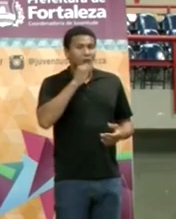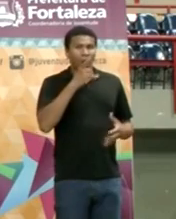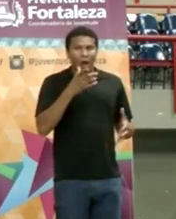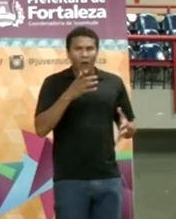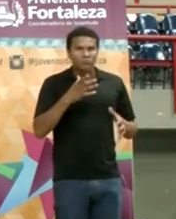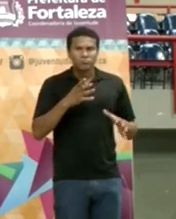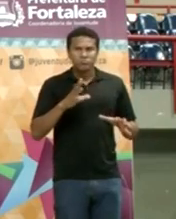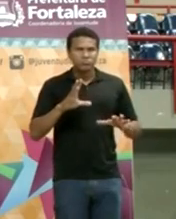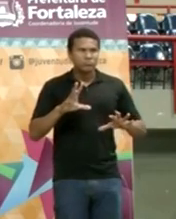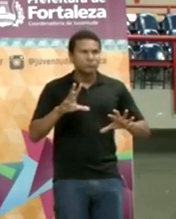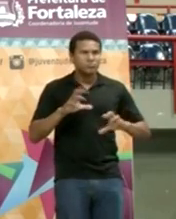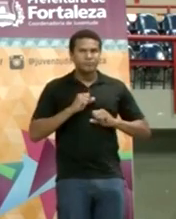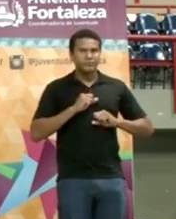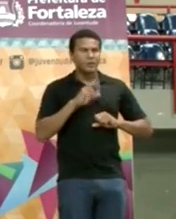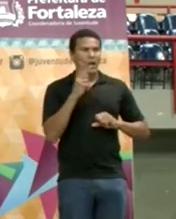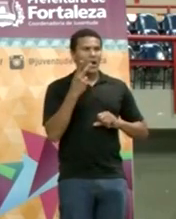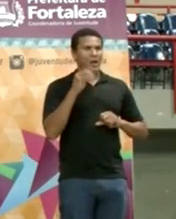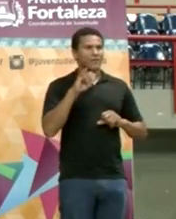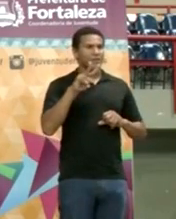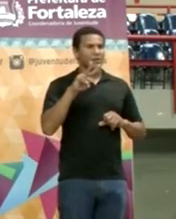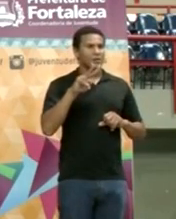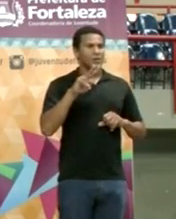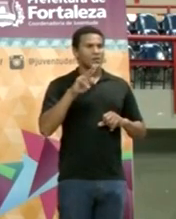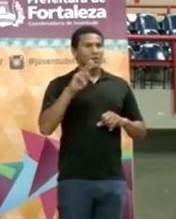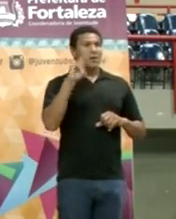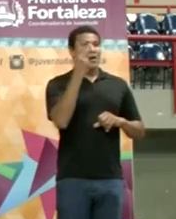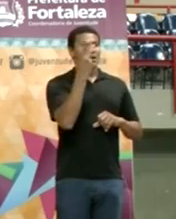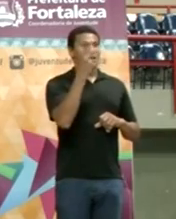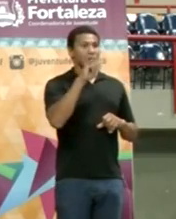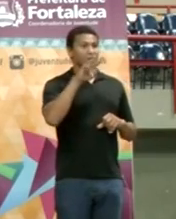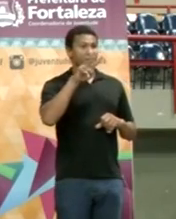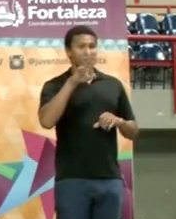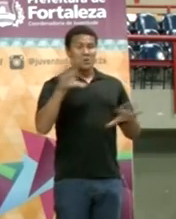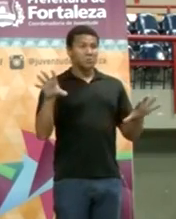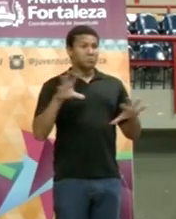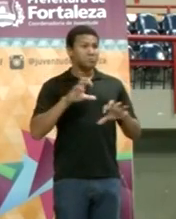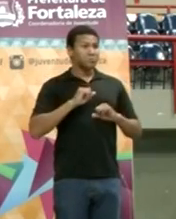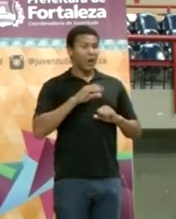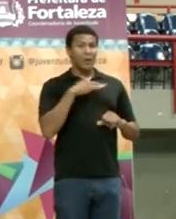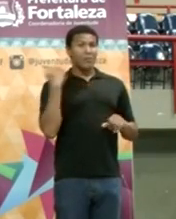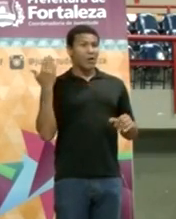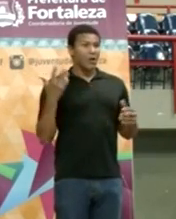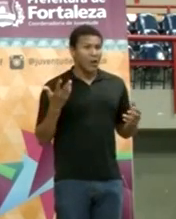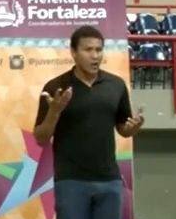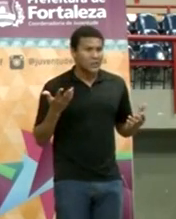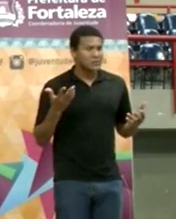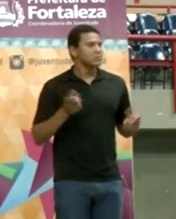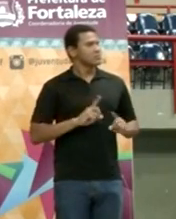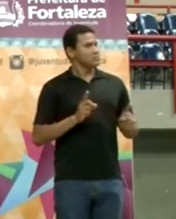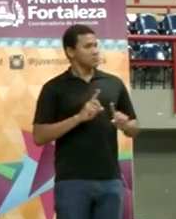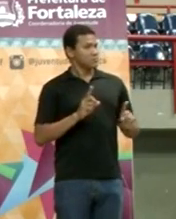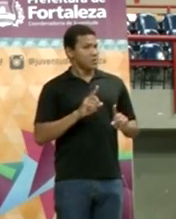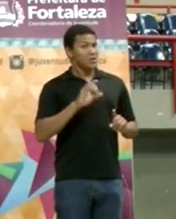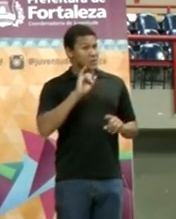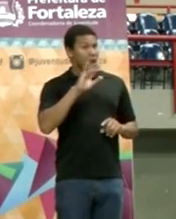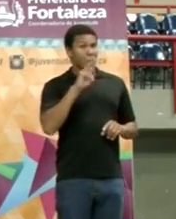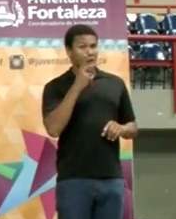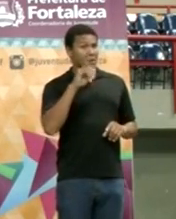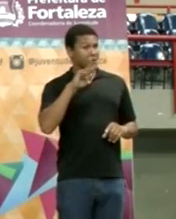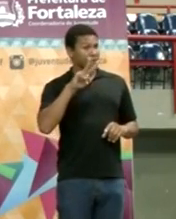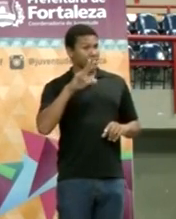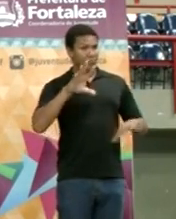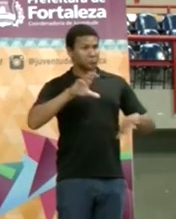assim, o cara contraiu HIV, ele já vai morrer. Não, vai depender da estrutura imunológica dele. Se ele tiver uma